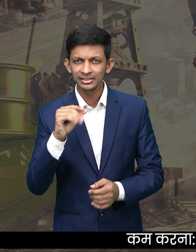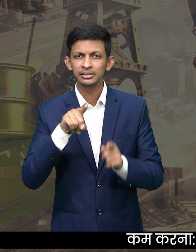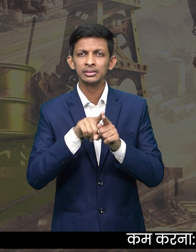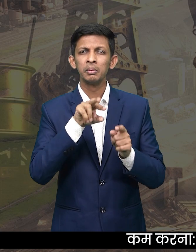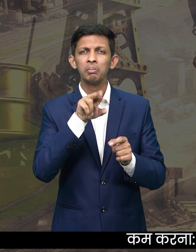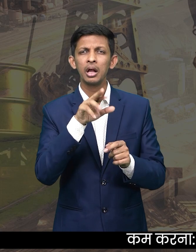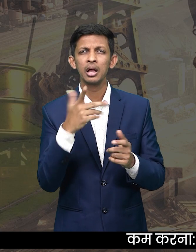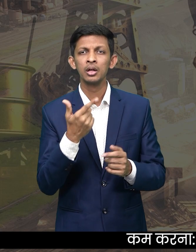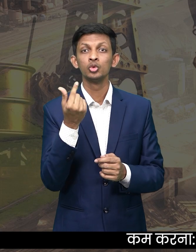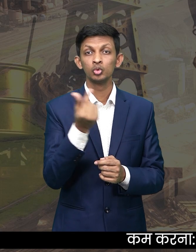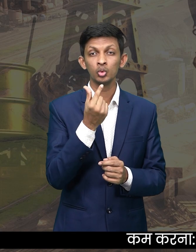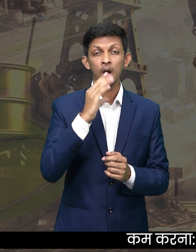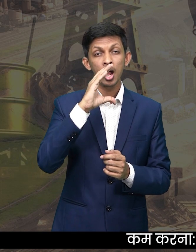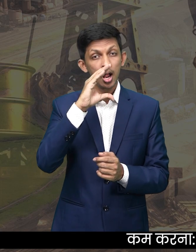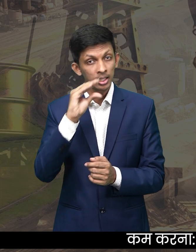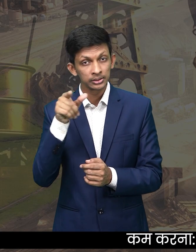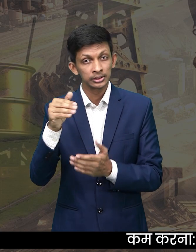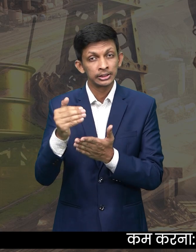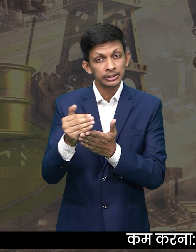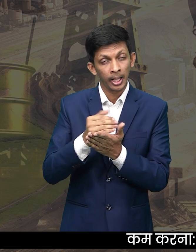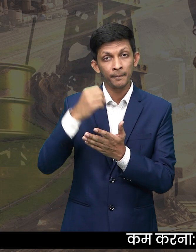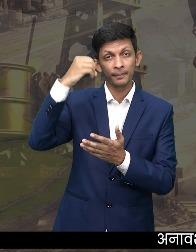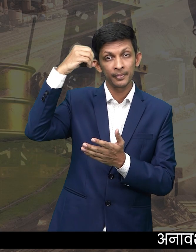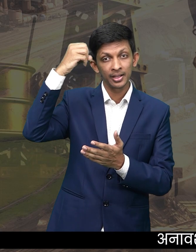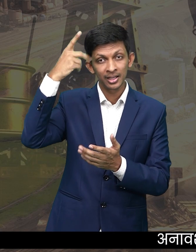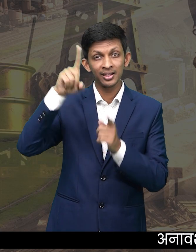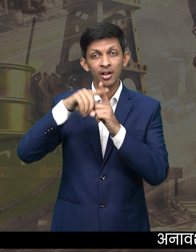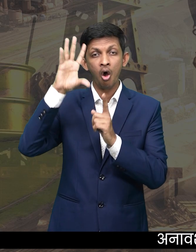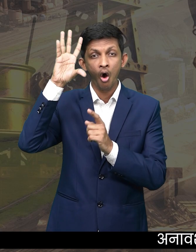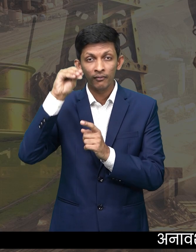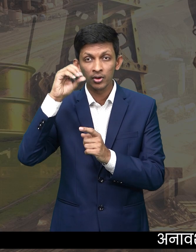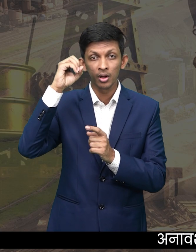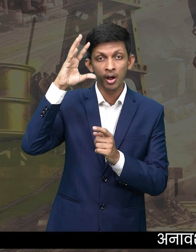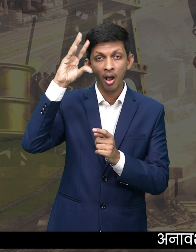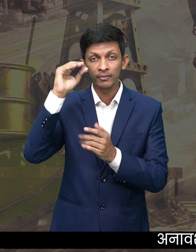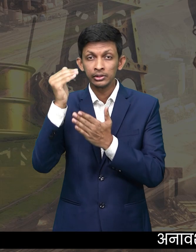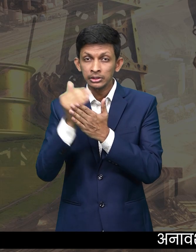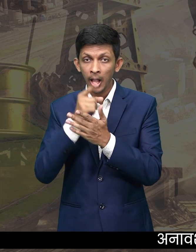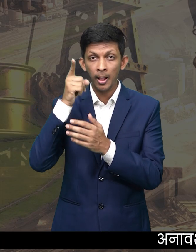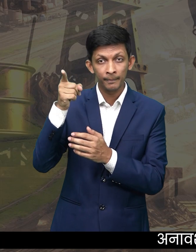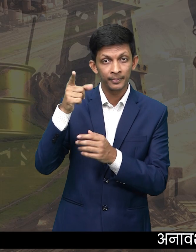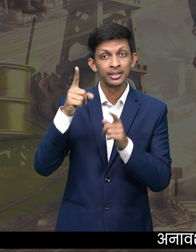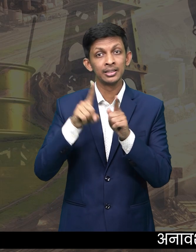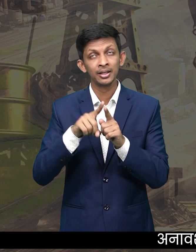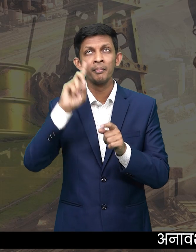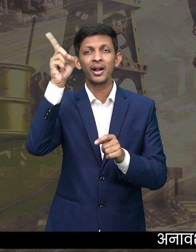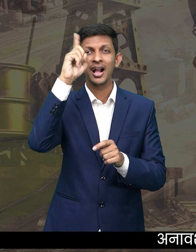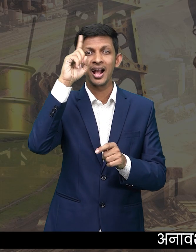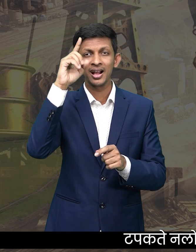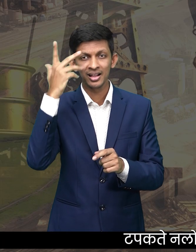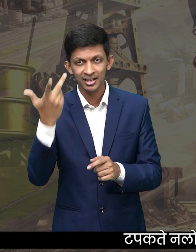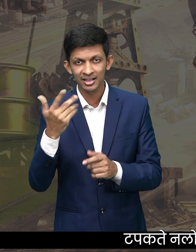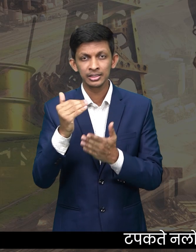कम करना, इसका अर्थ है कि कम उपयोग करने और अनावश्यक रोशनी और पंखे बंद करके